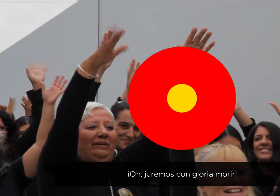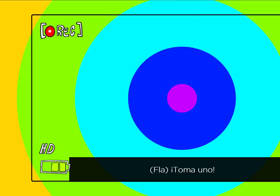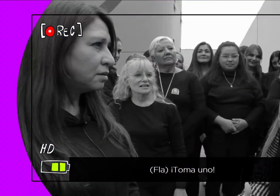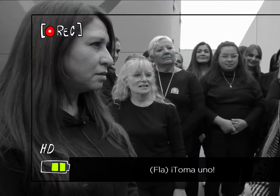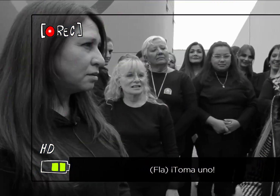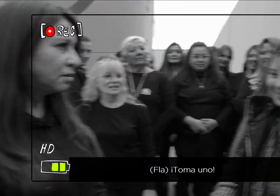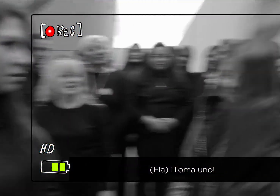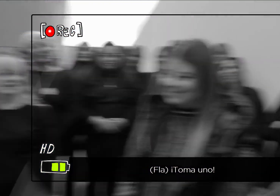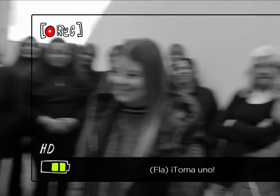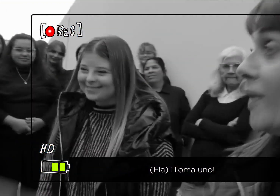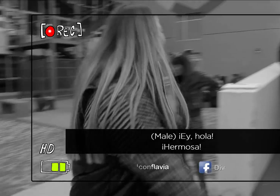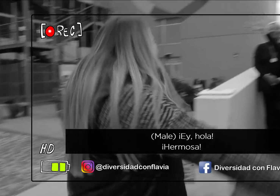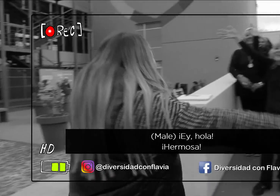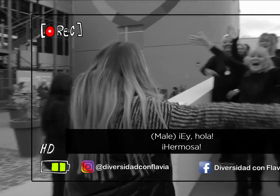Toma uno. Hola.